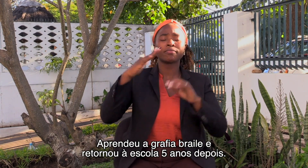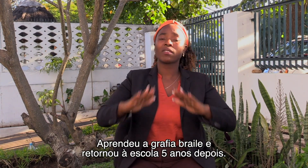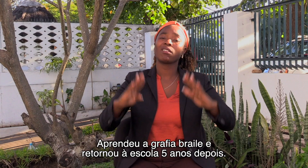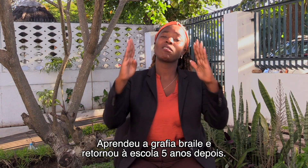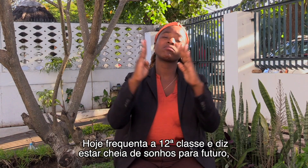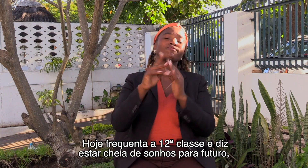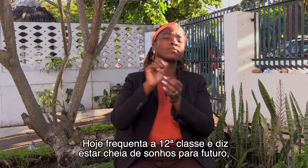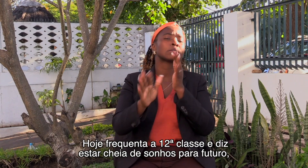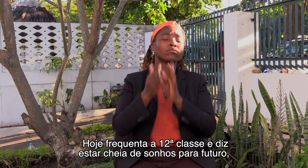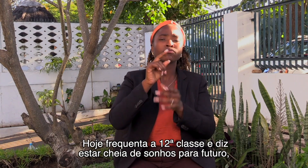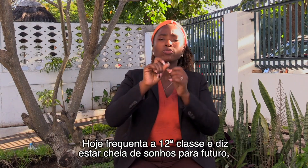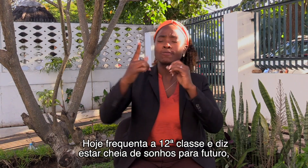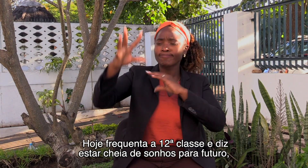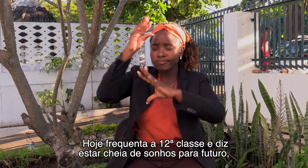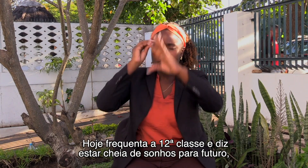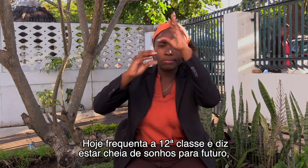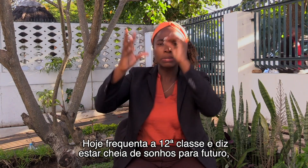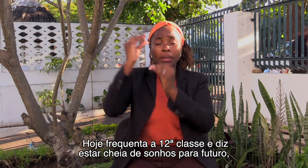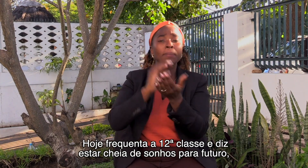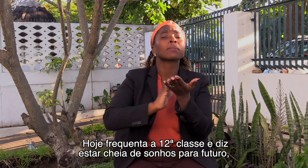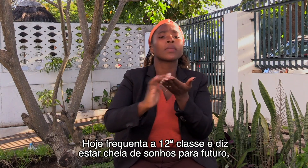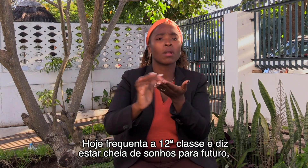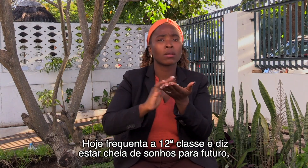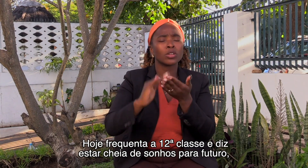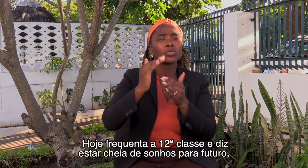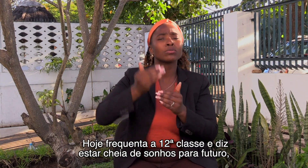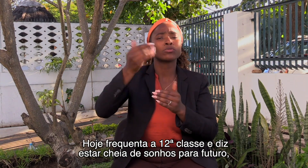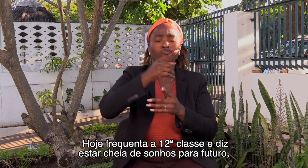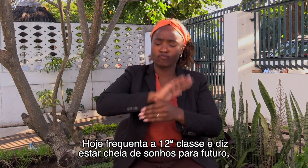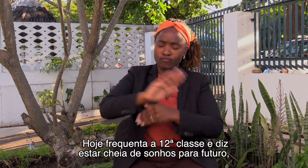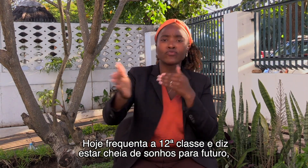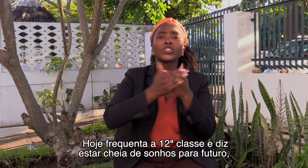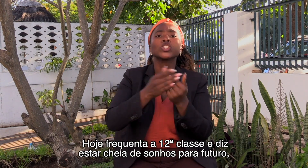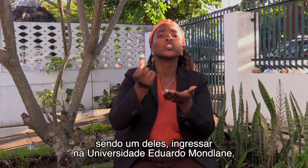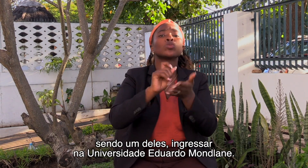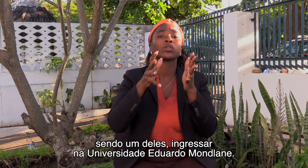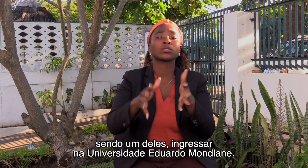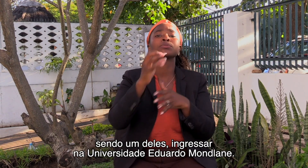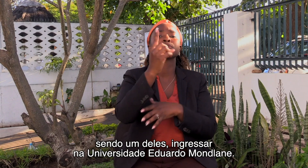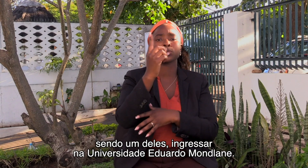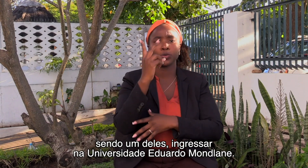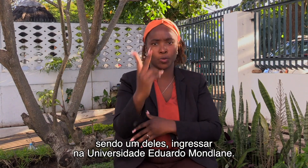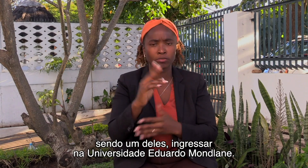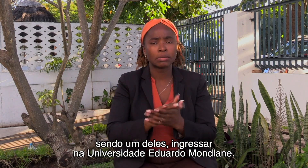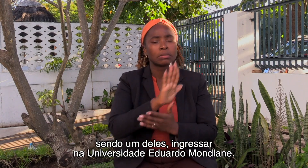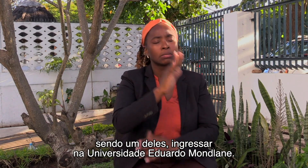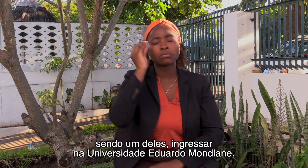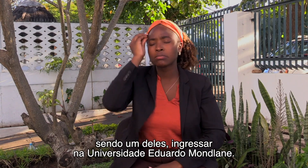depois. Hoje, frequenta a 12ª classe e diz estar cheia de sonhos para o futuro, sendo um deles ingressar na Universidade